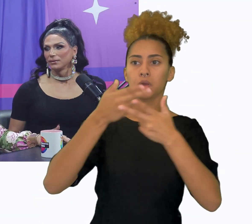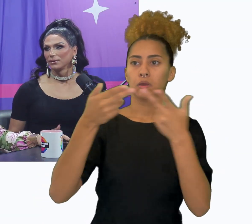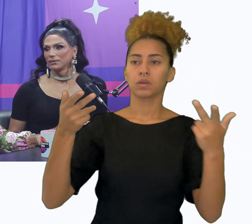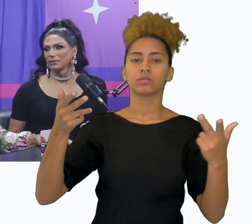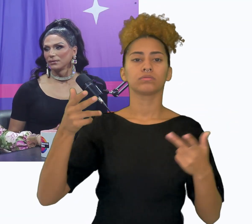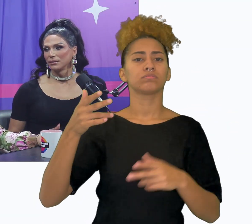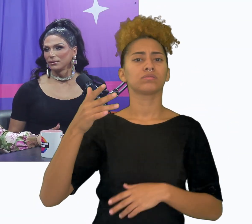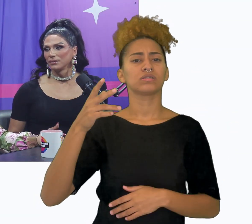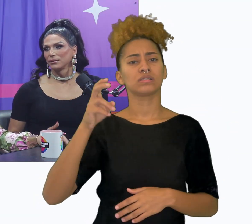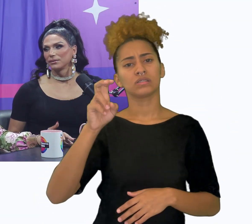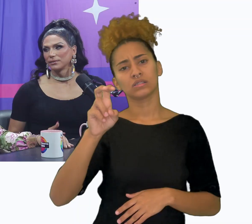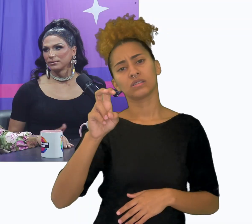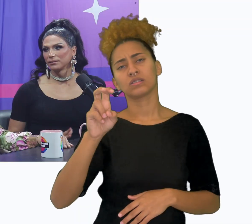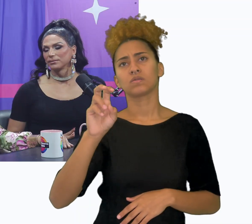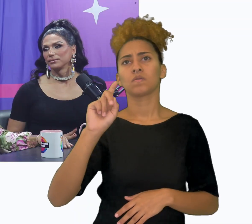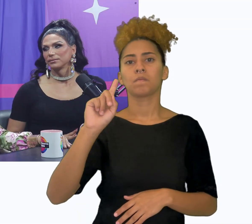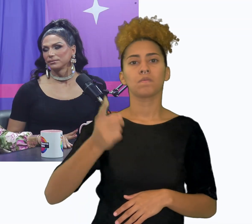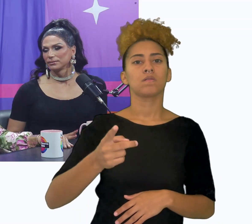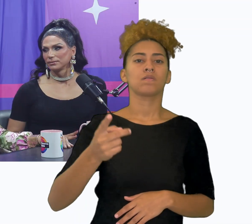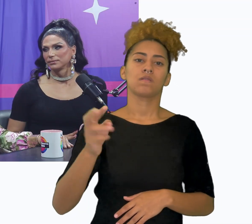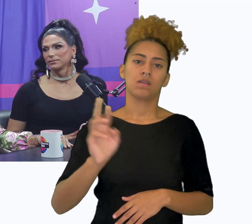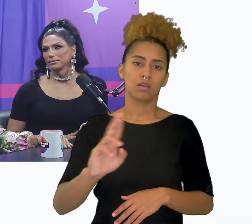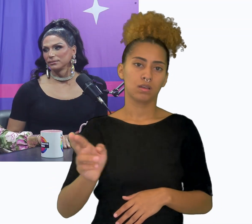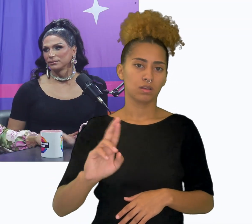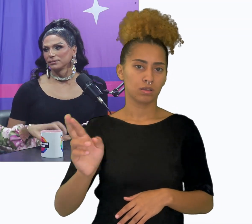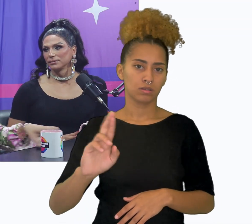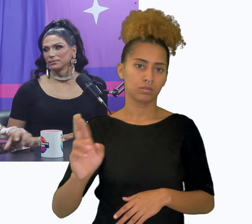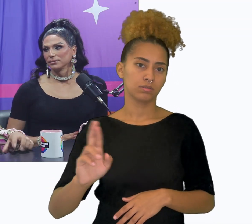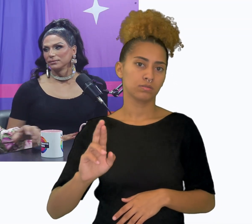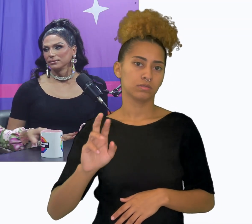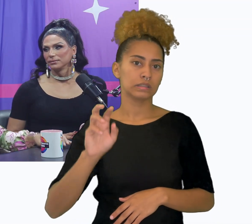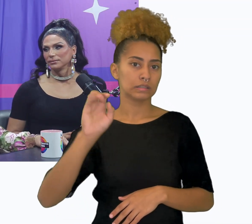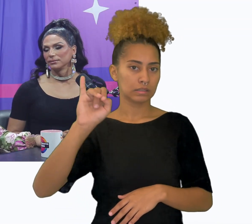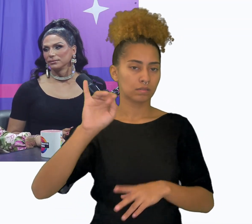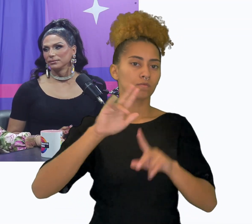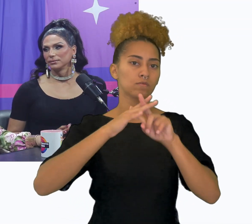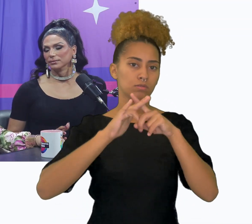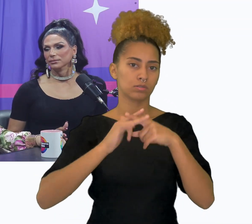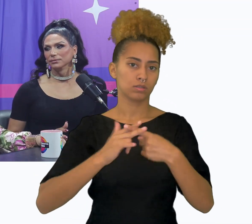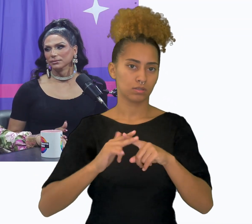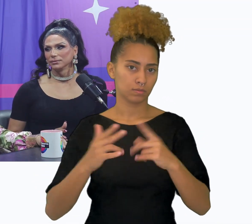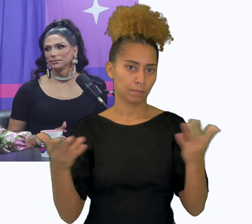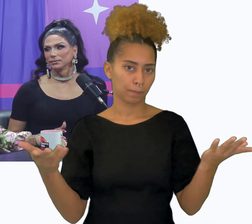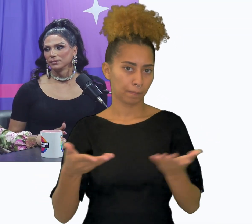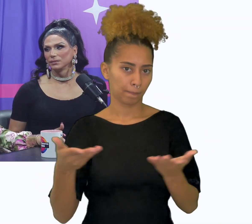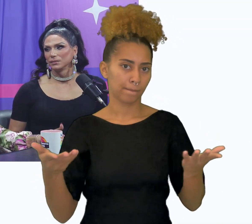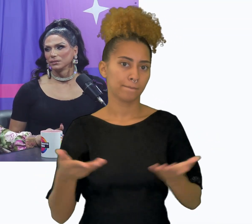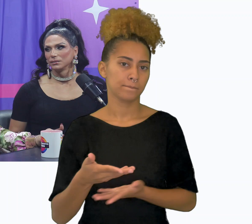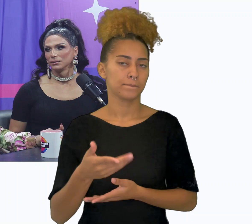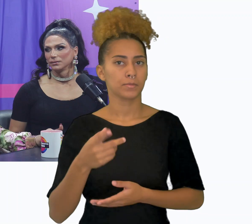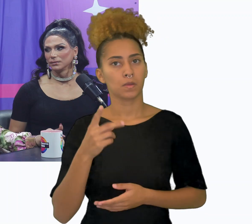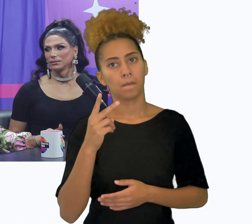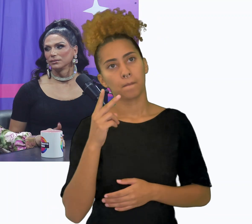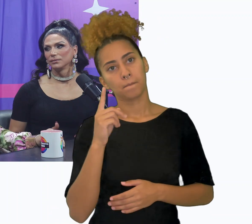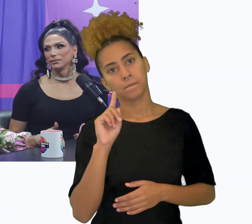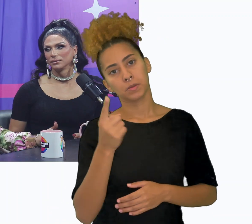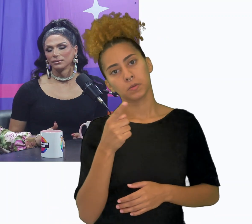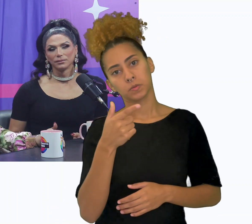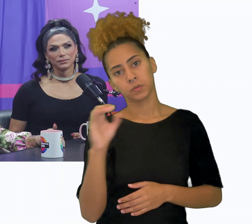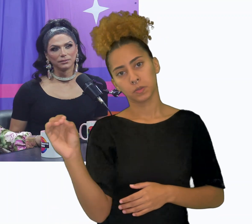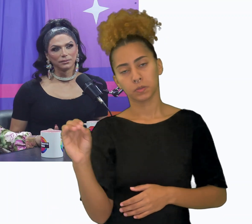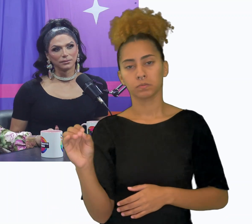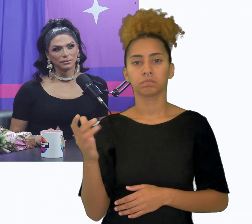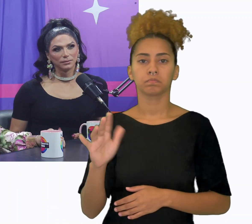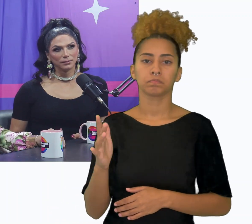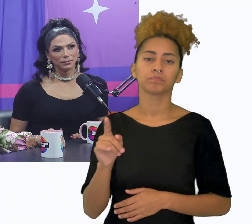Halloween, eu ganhava uns 5 mil reais. Se fosse corrigido pra hoje. Assim, pra 1.200. Vocês 2.000.